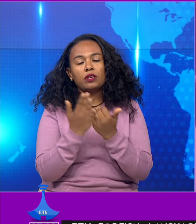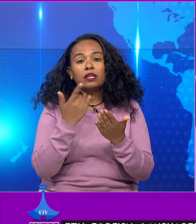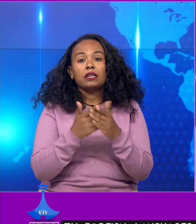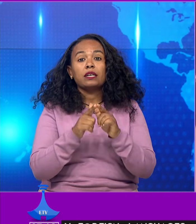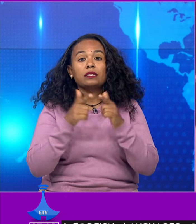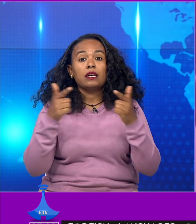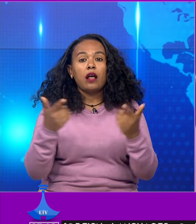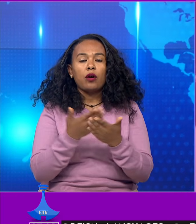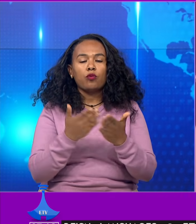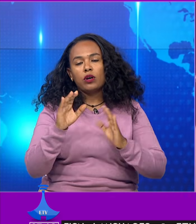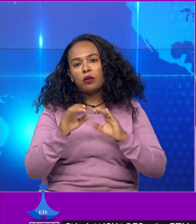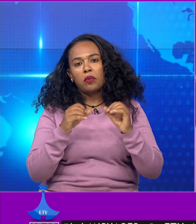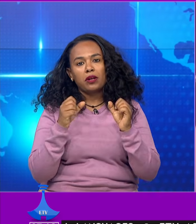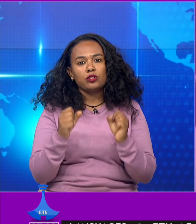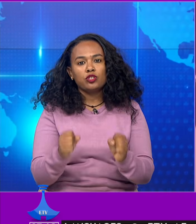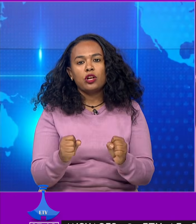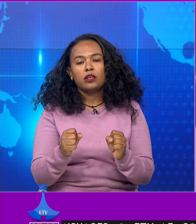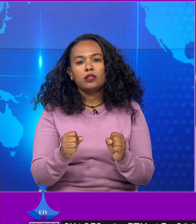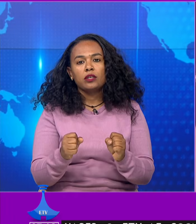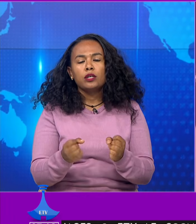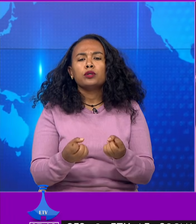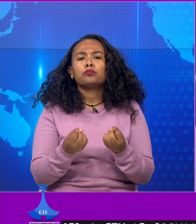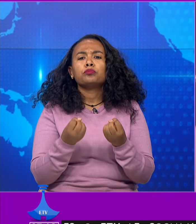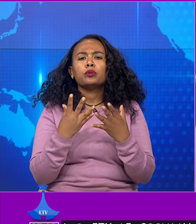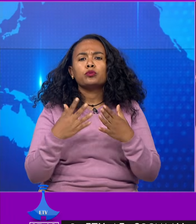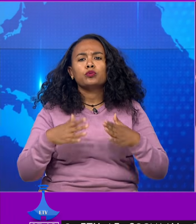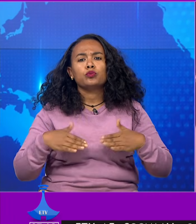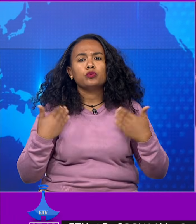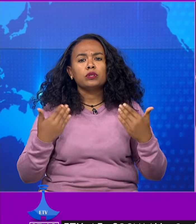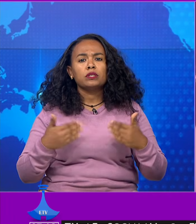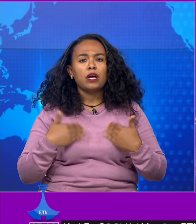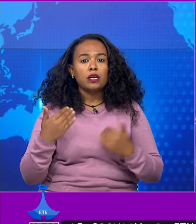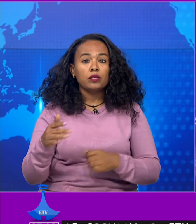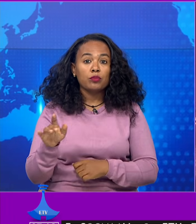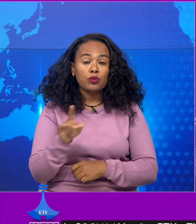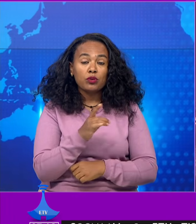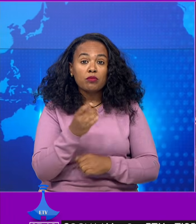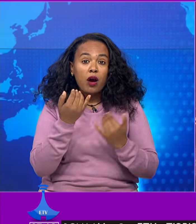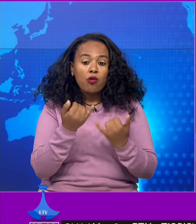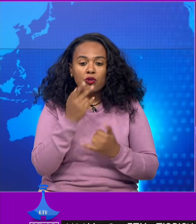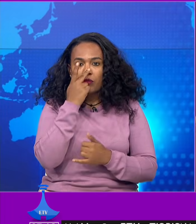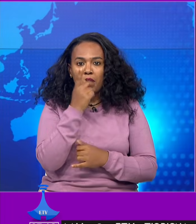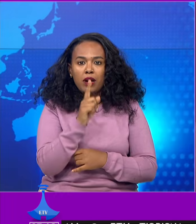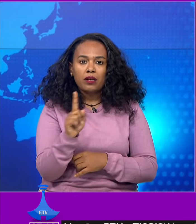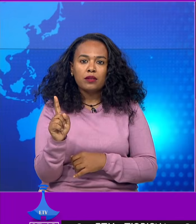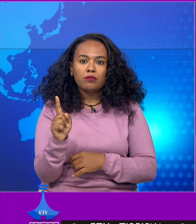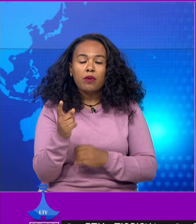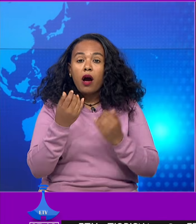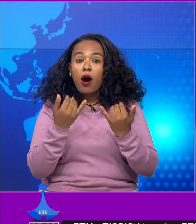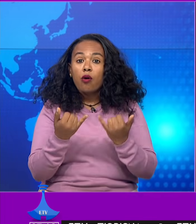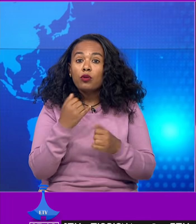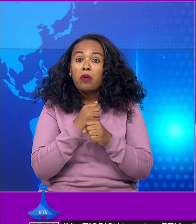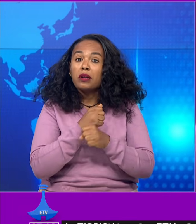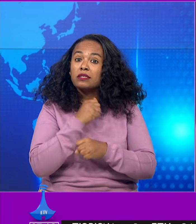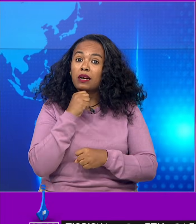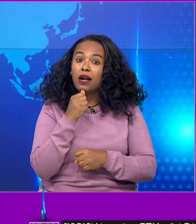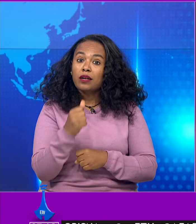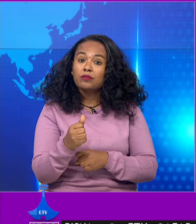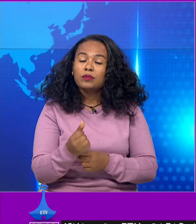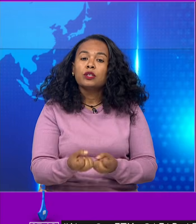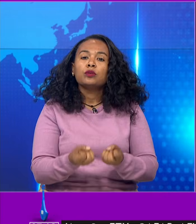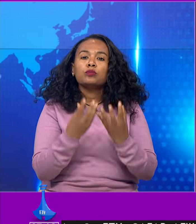የላቀውን ነገር ማድረግ እንችላለን። በብዙ ደስ ያለኝ ቢሆንም አሁንም አላየንም፣ አሁንም አልሰራንም።